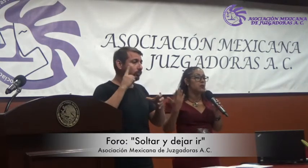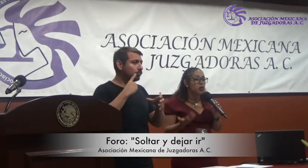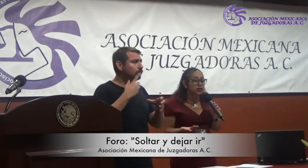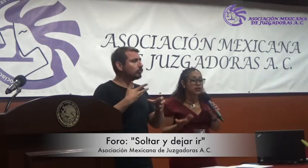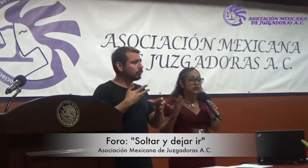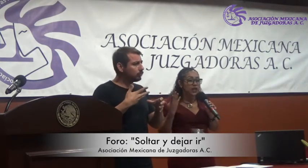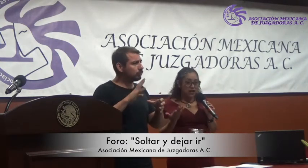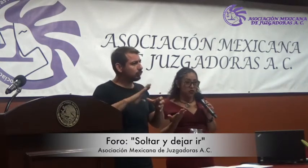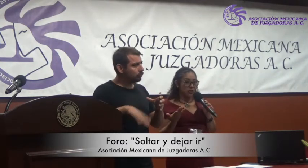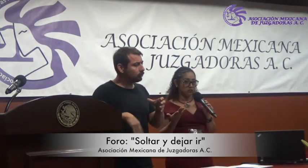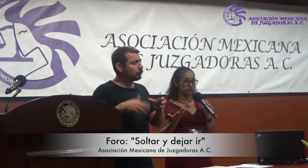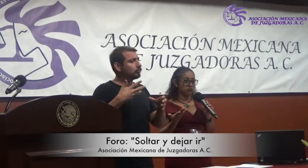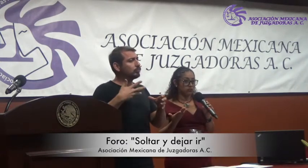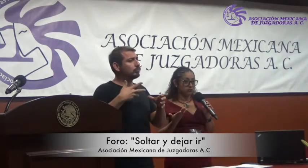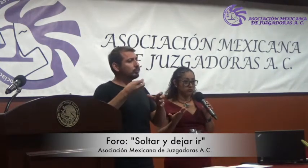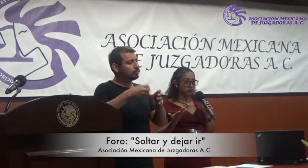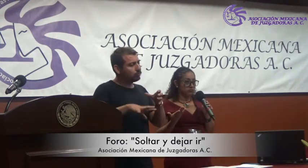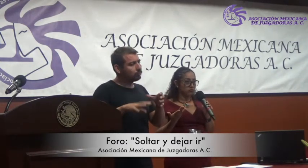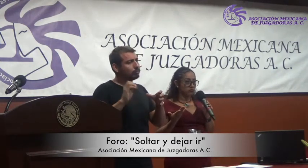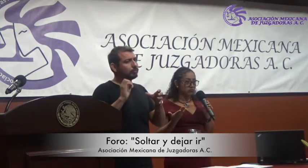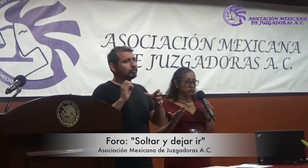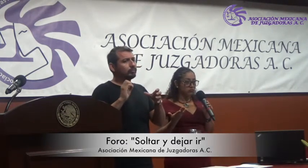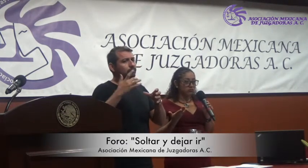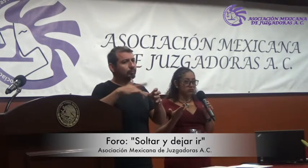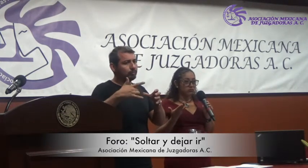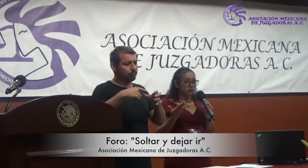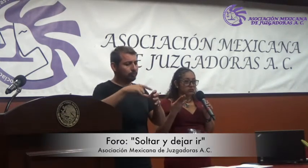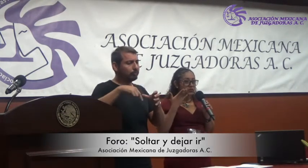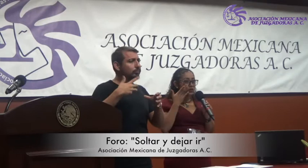pérdidas, hay muertes, hay duelo.